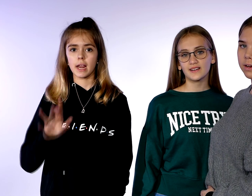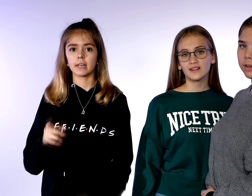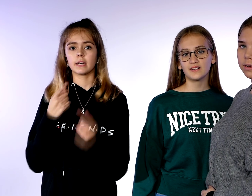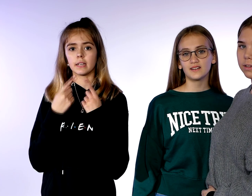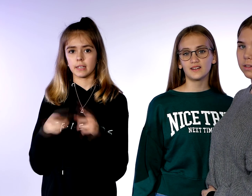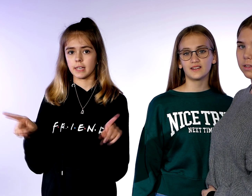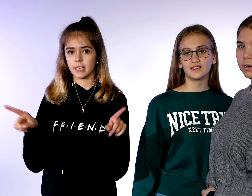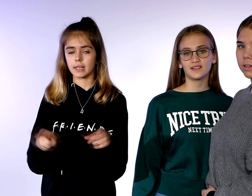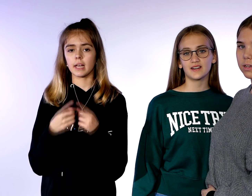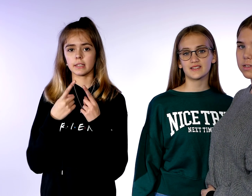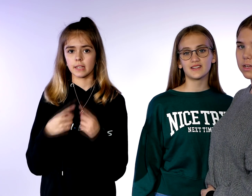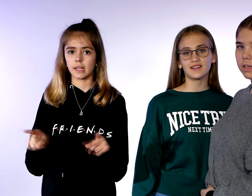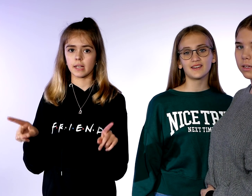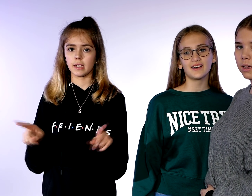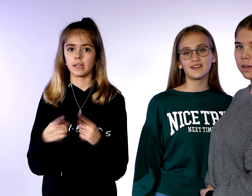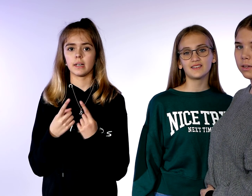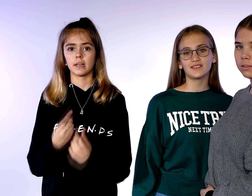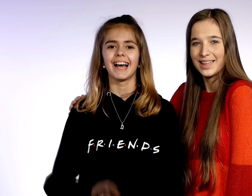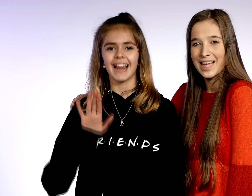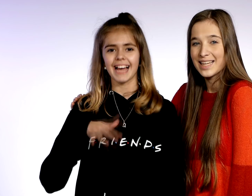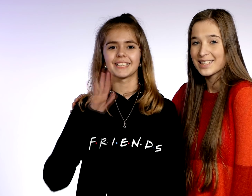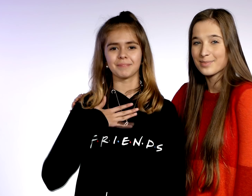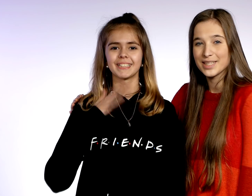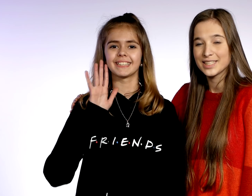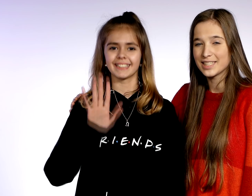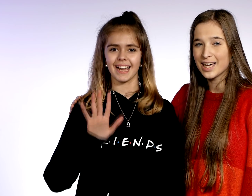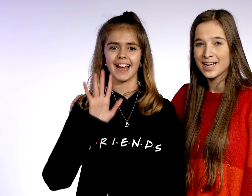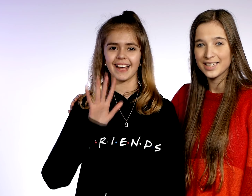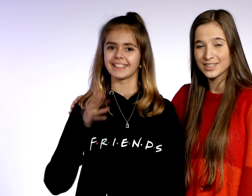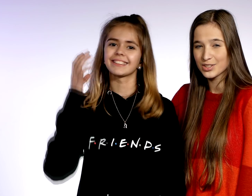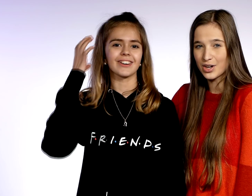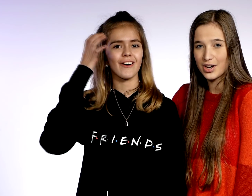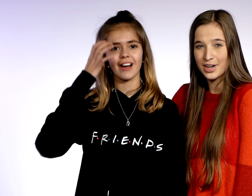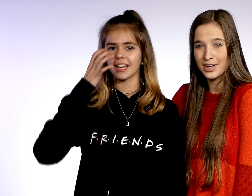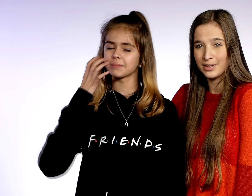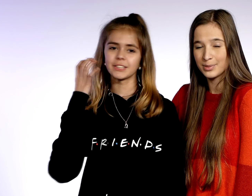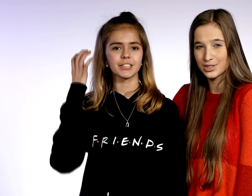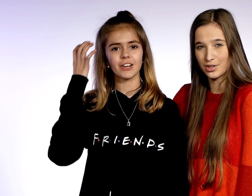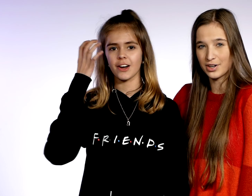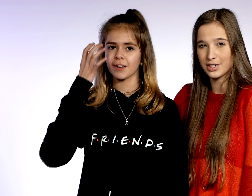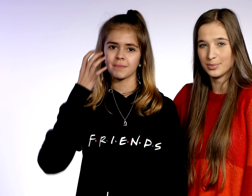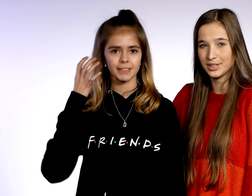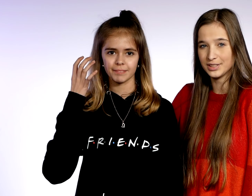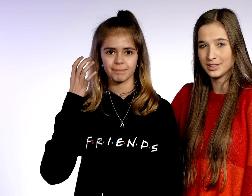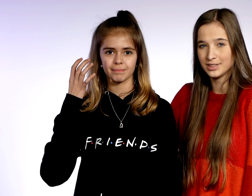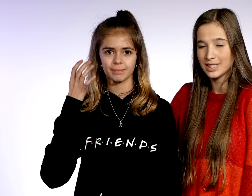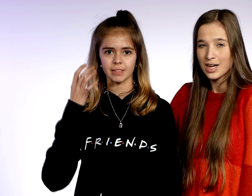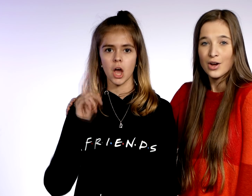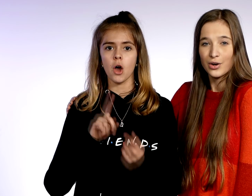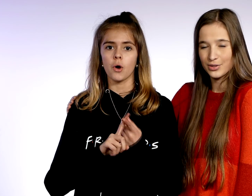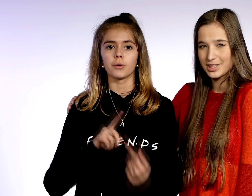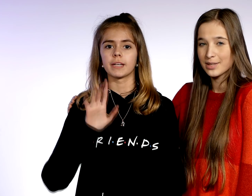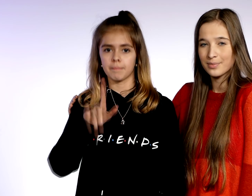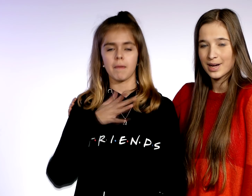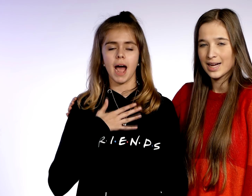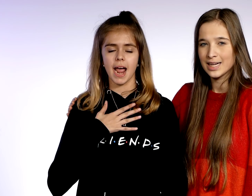deine Lieder singen. Lass mich deine Träume träumen und dir